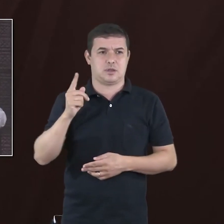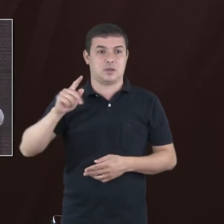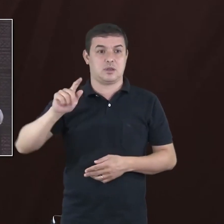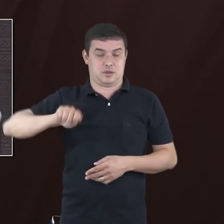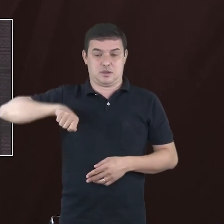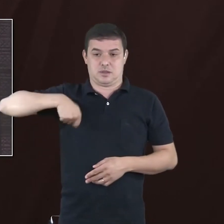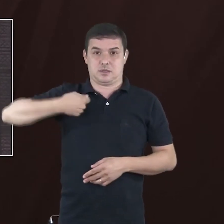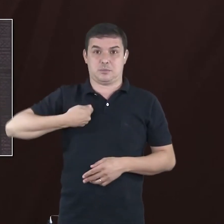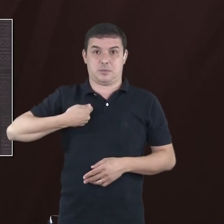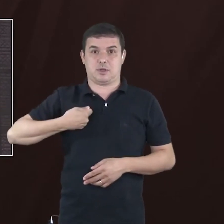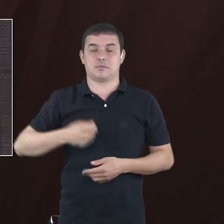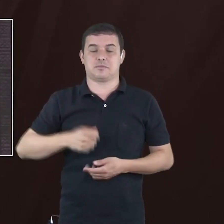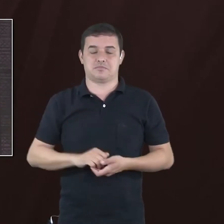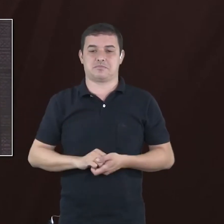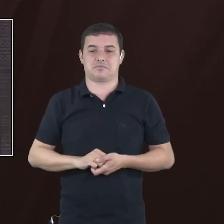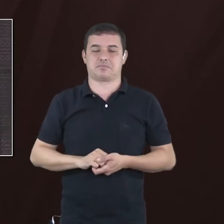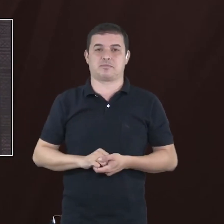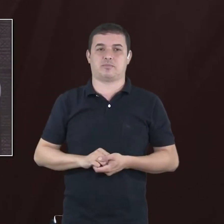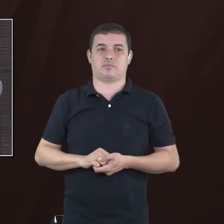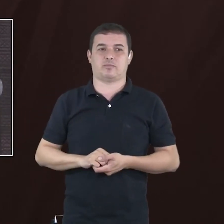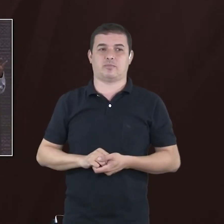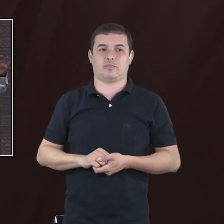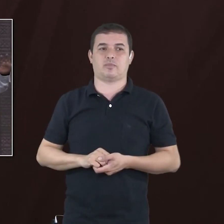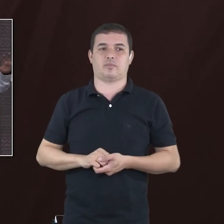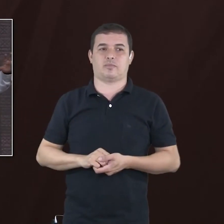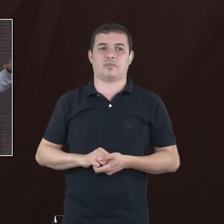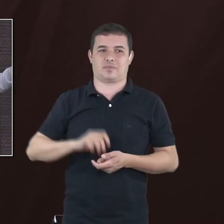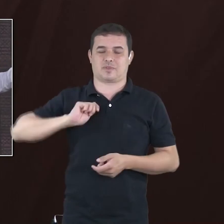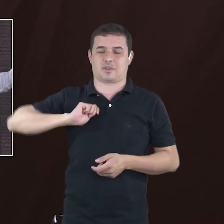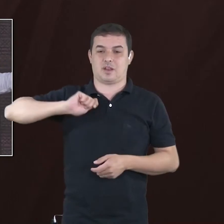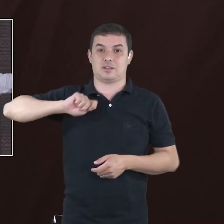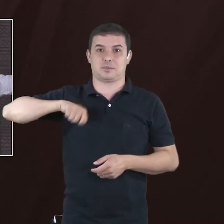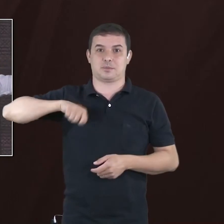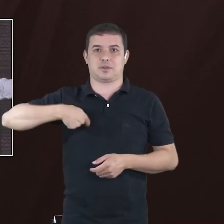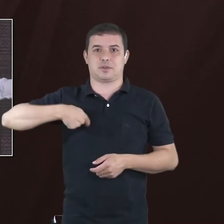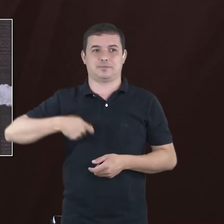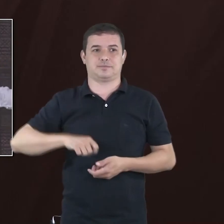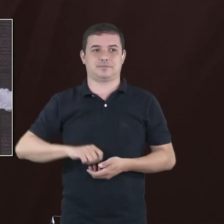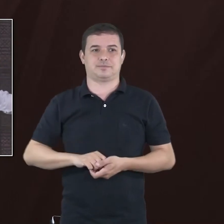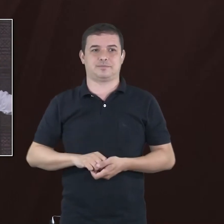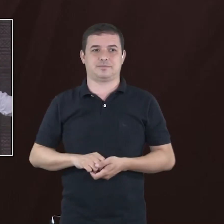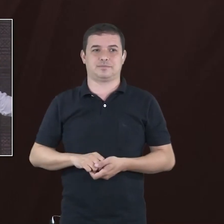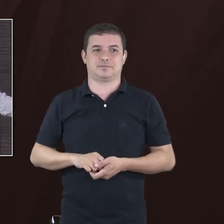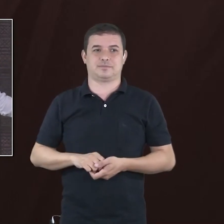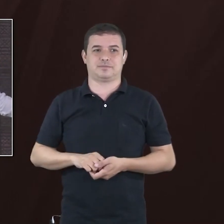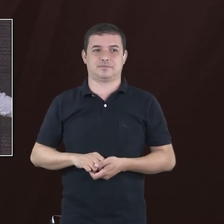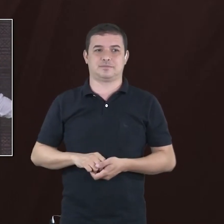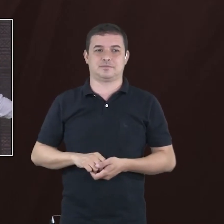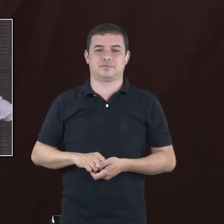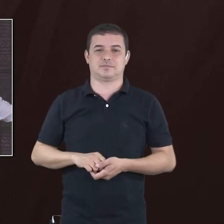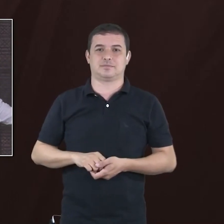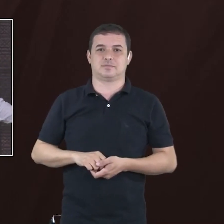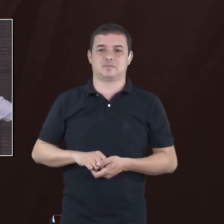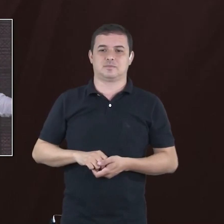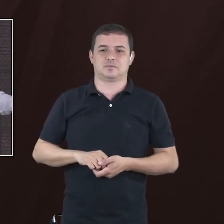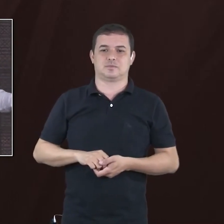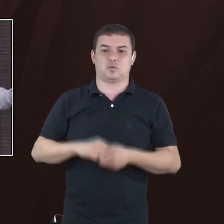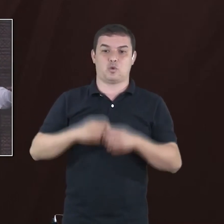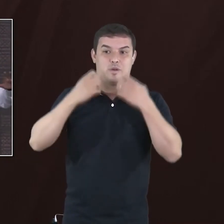Evangelho, irmãos, através do ministério de Paulo, abriu para o mundo todo.